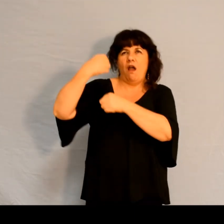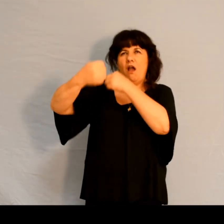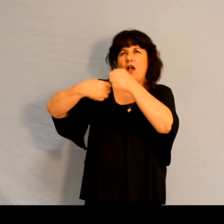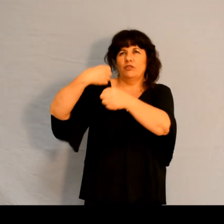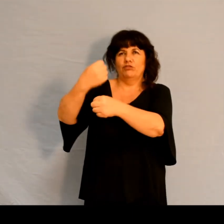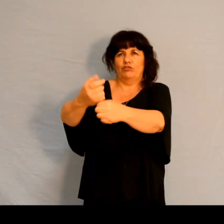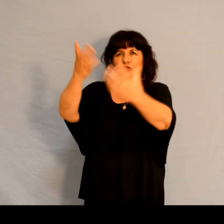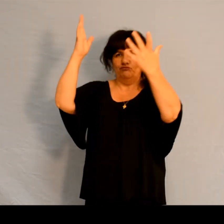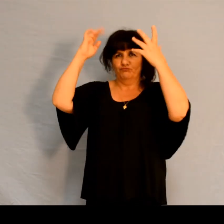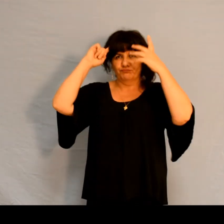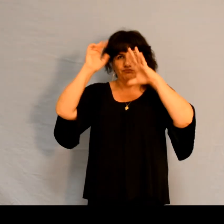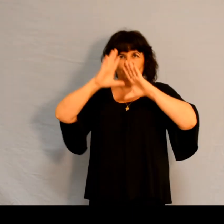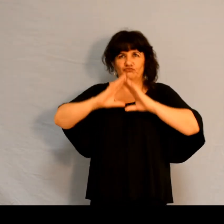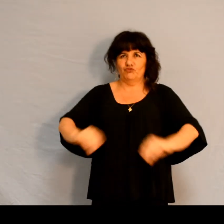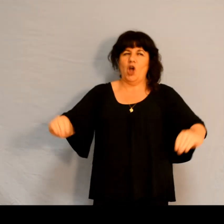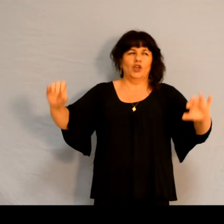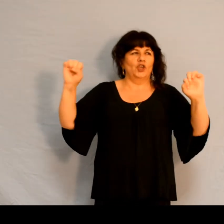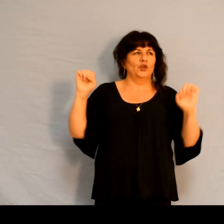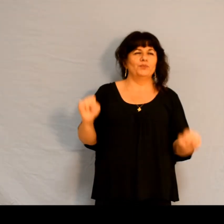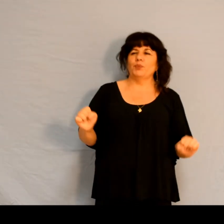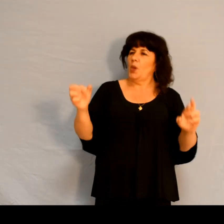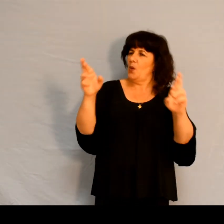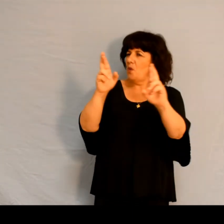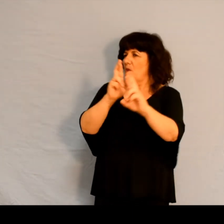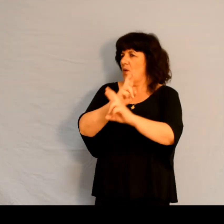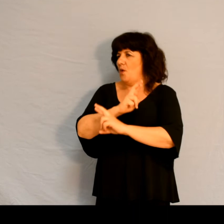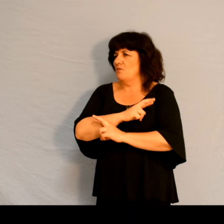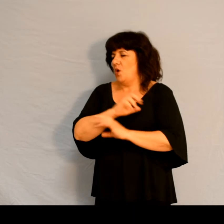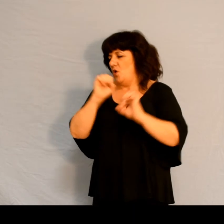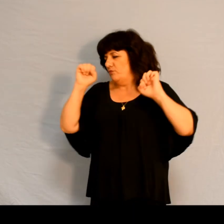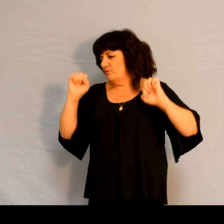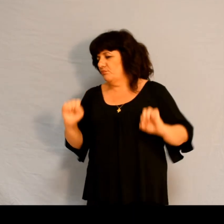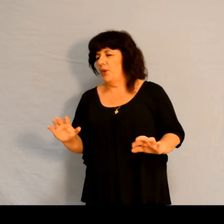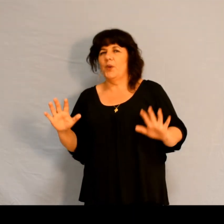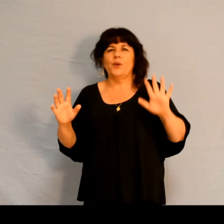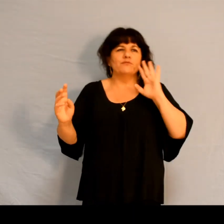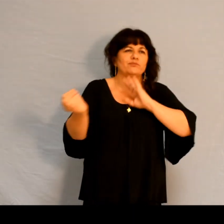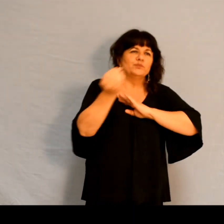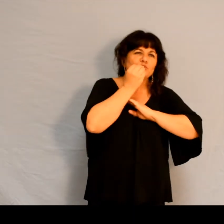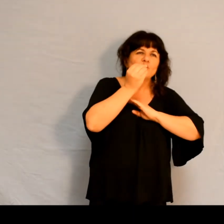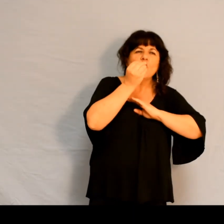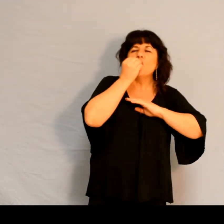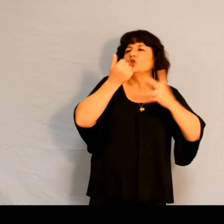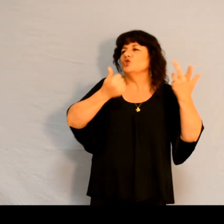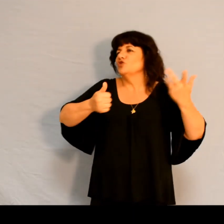Repose-toi, mange, bois, jouis de l'existence.